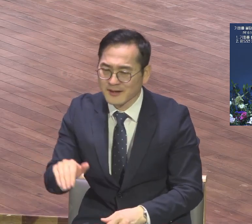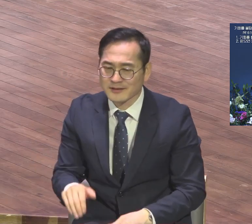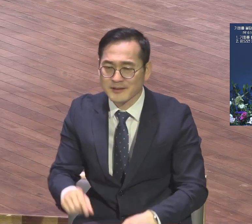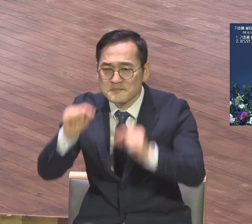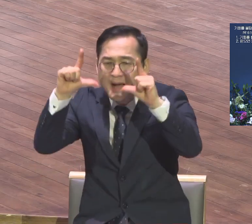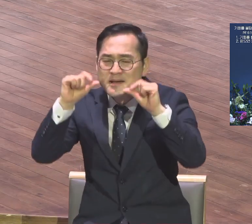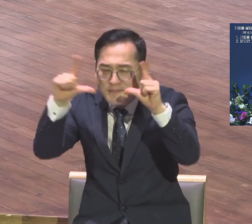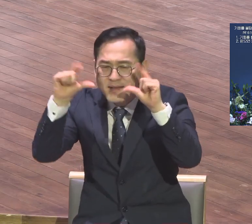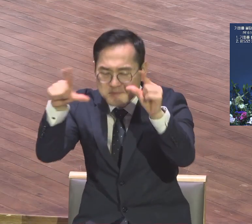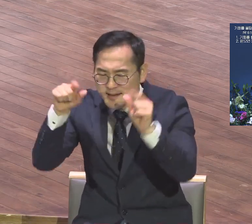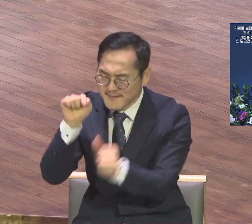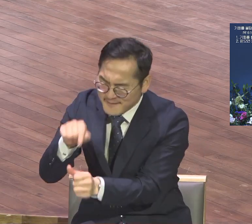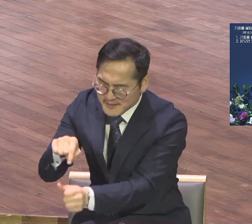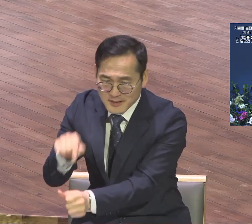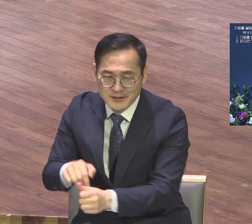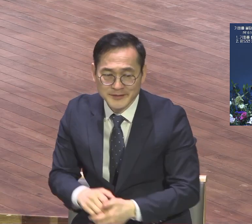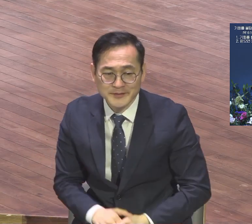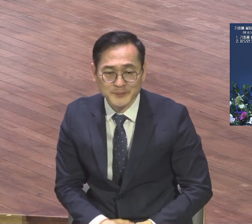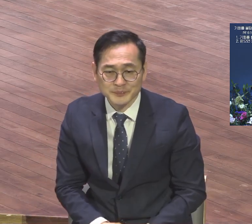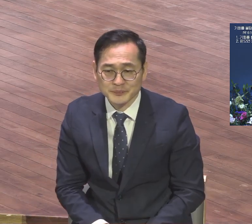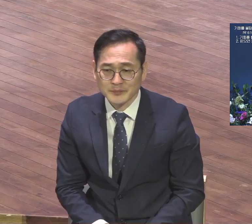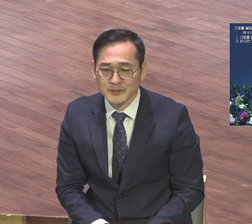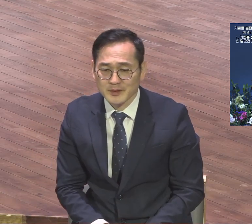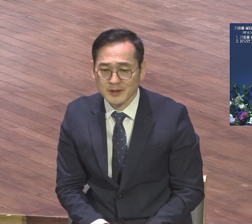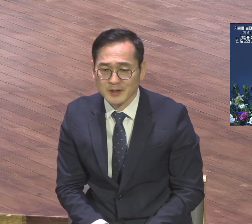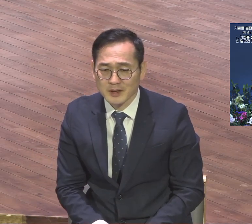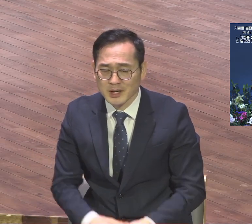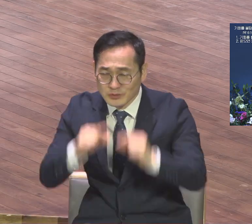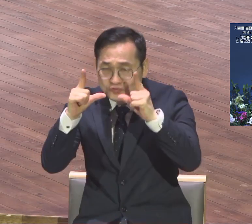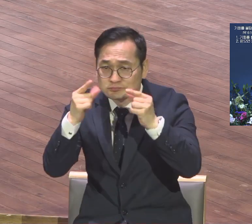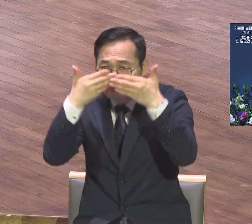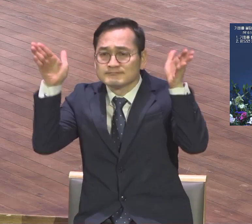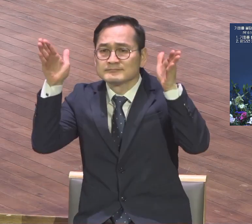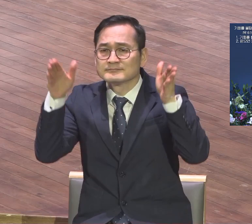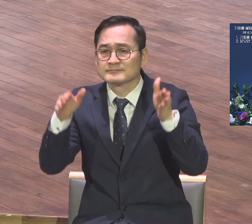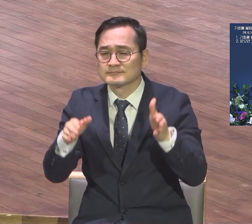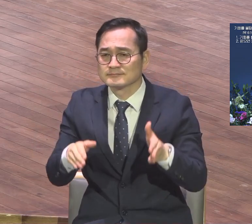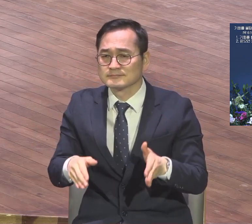깨어 있어라. 주어진 기회를 놓치지 않고 영의 눈을 열어라.